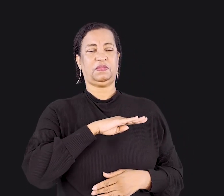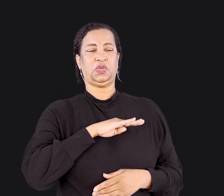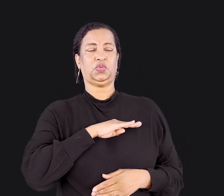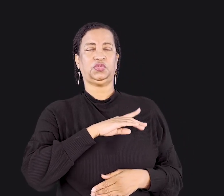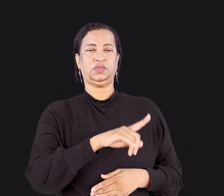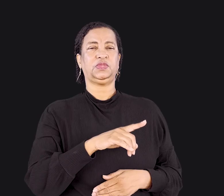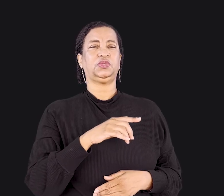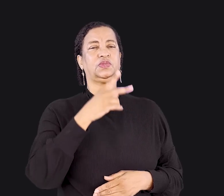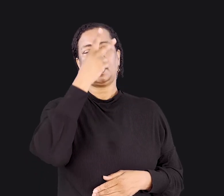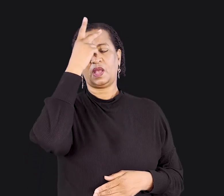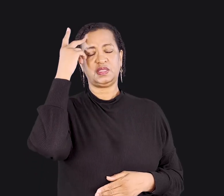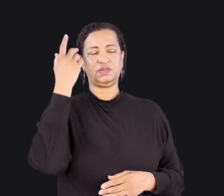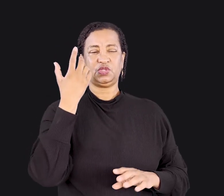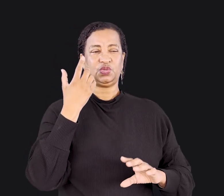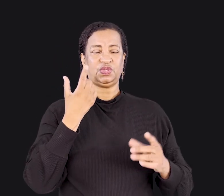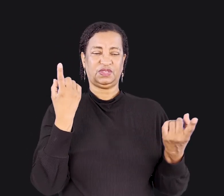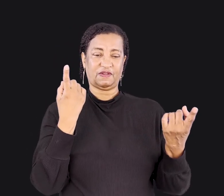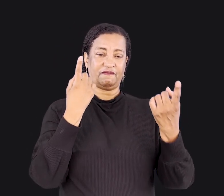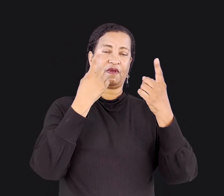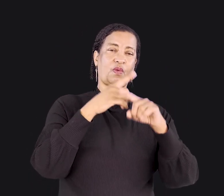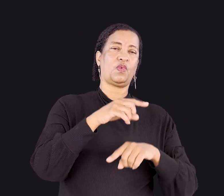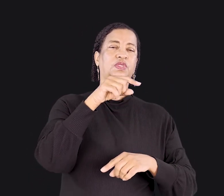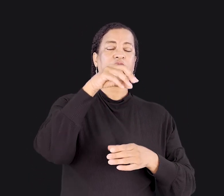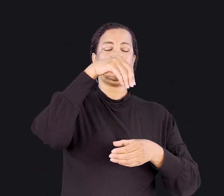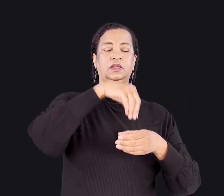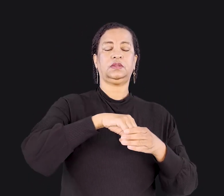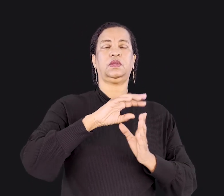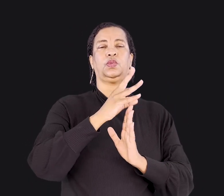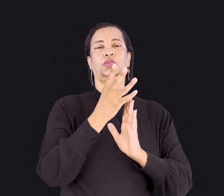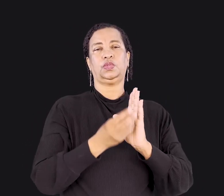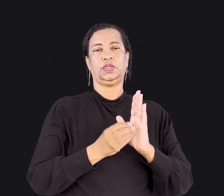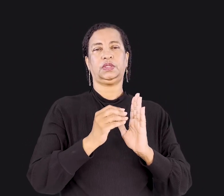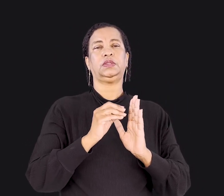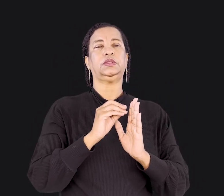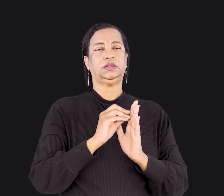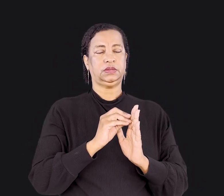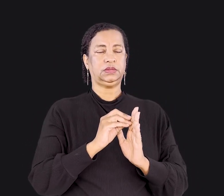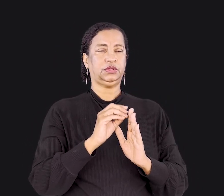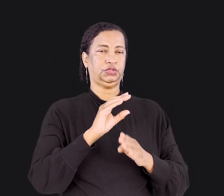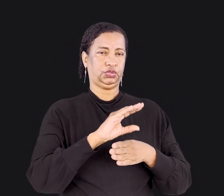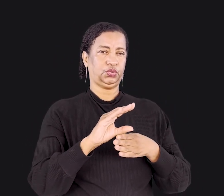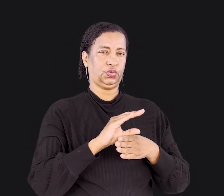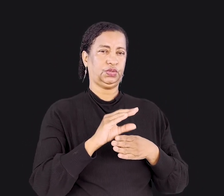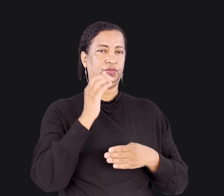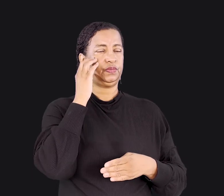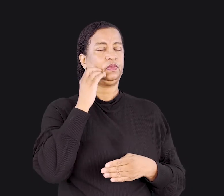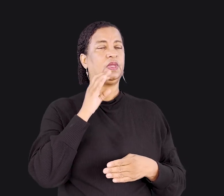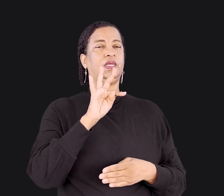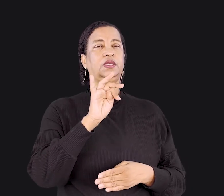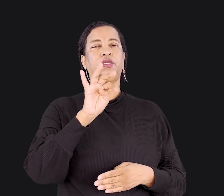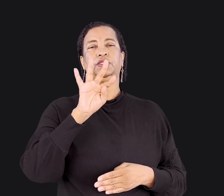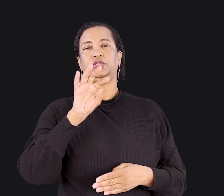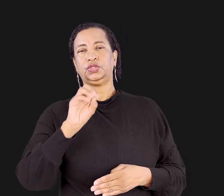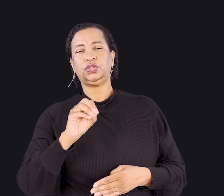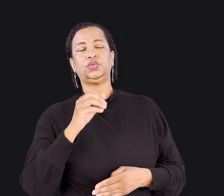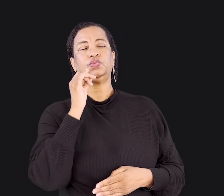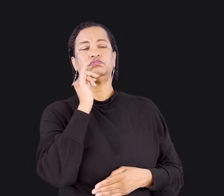aqueles que estavam se rebelando contra ele na igreja de Corinto. Tito contou a Paulo que aqueles